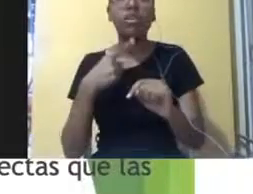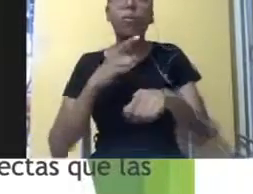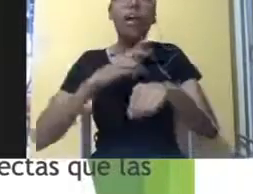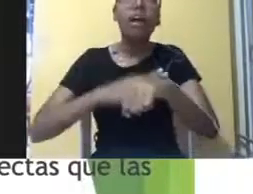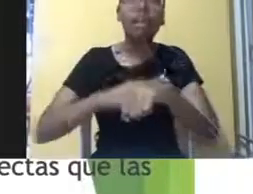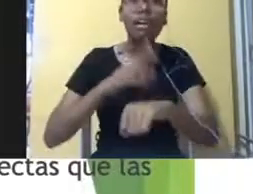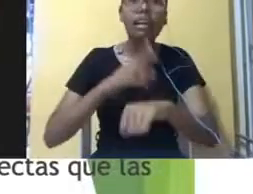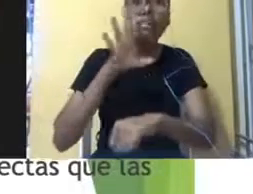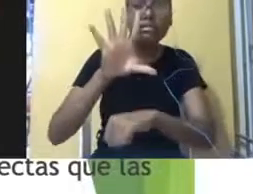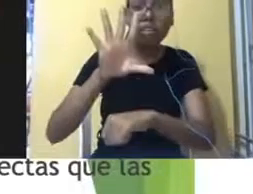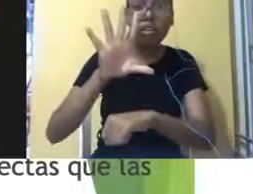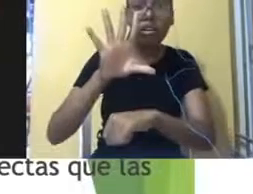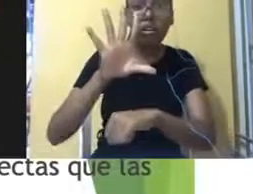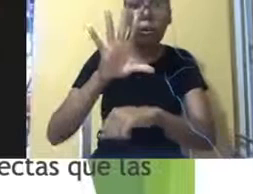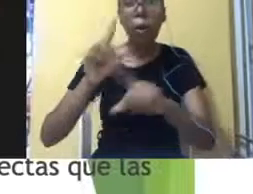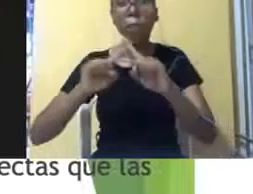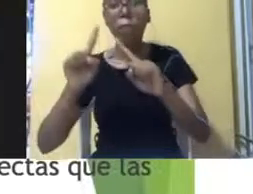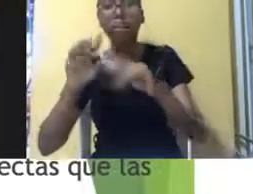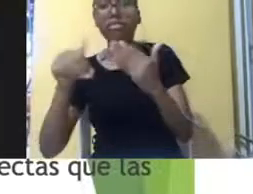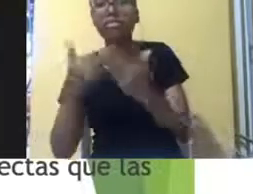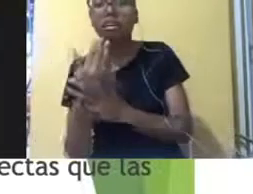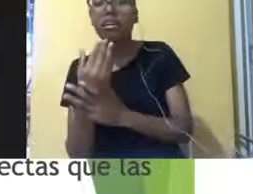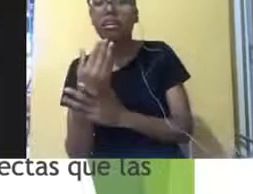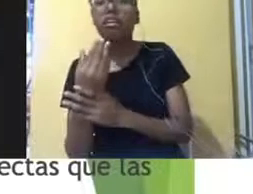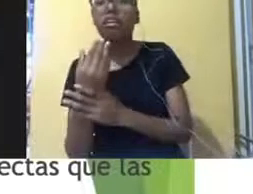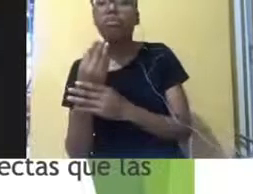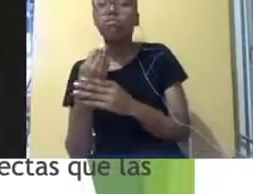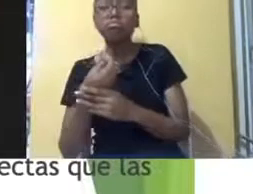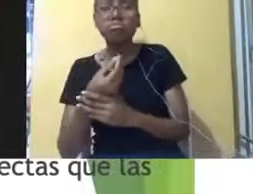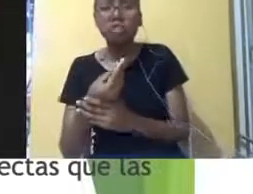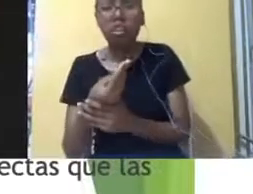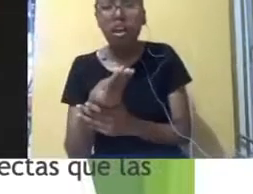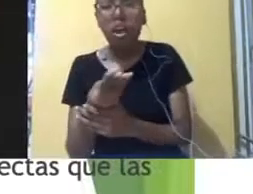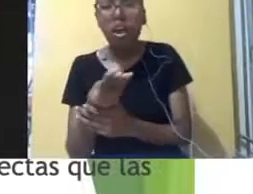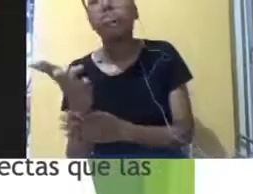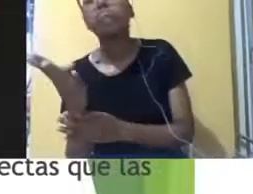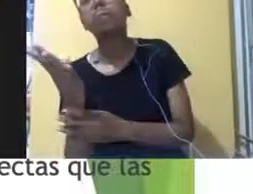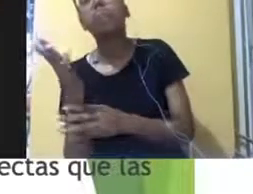normal. O sea, no es como que, wow, yo me estoy tarde, tengo que